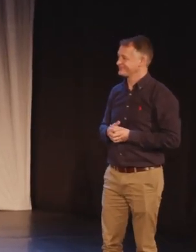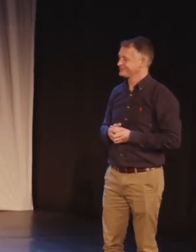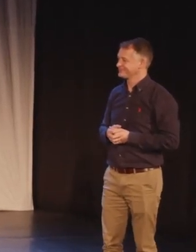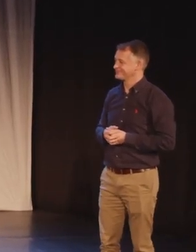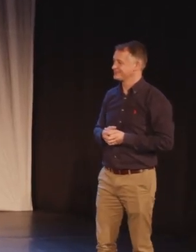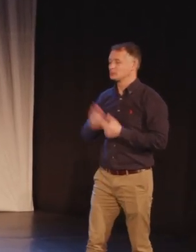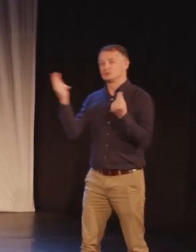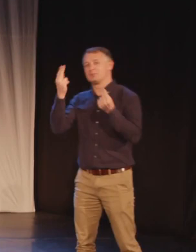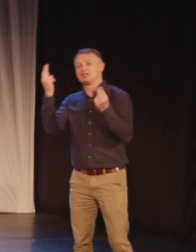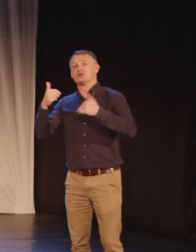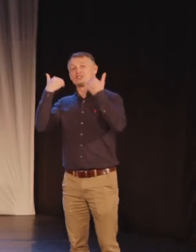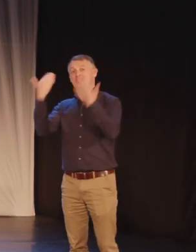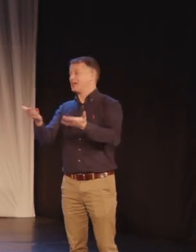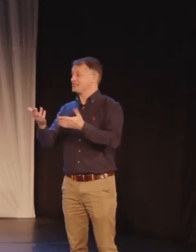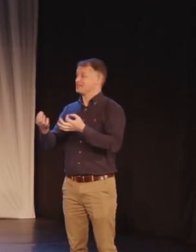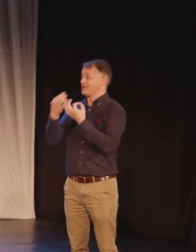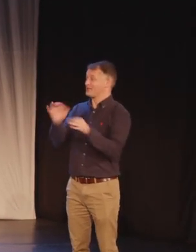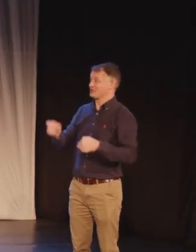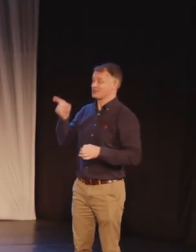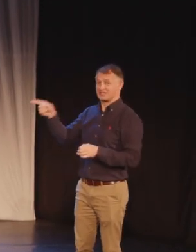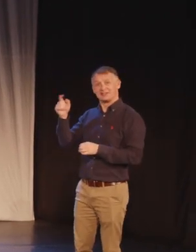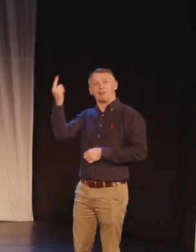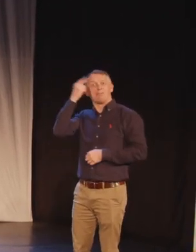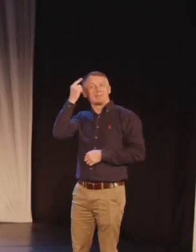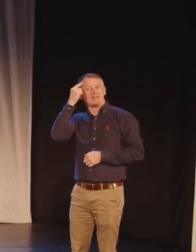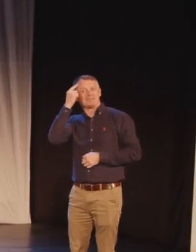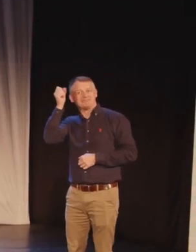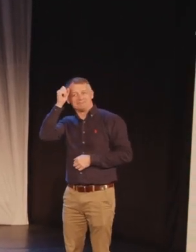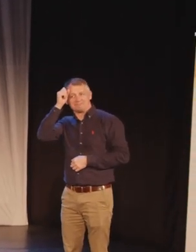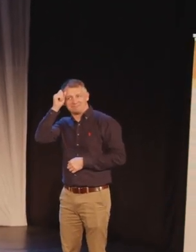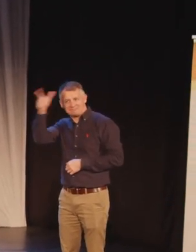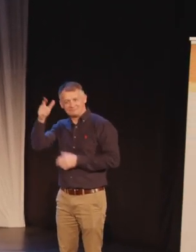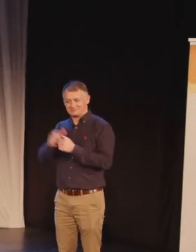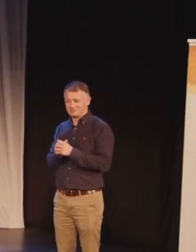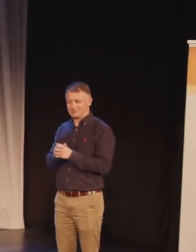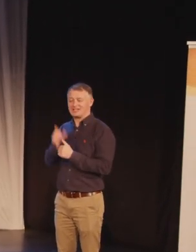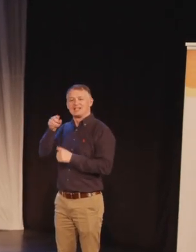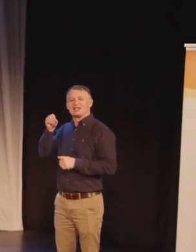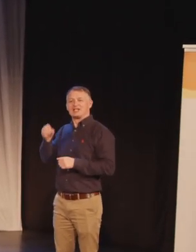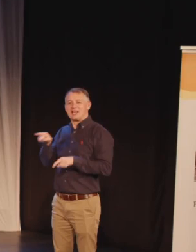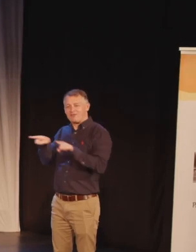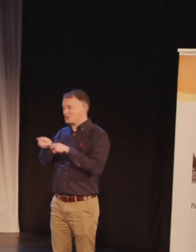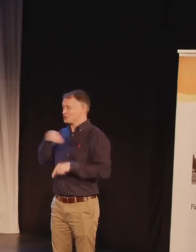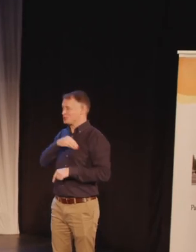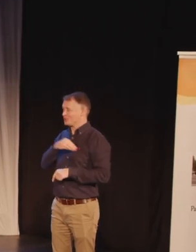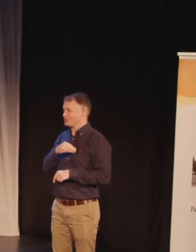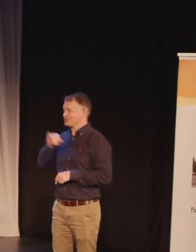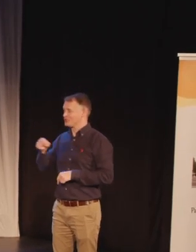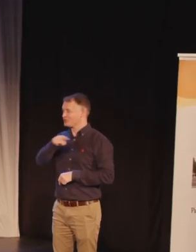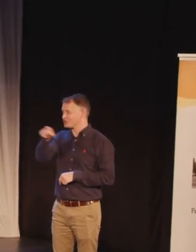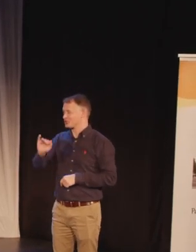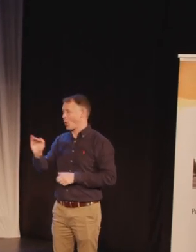dea Dumnezeu să mai existe astfel de minți, astfel de suflete și astfel de